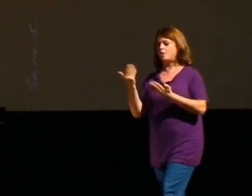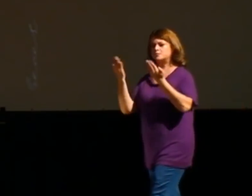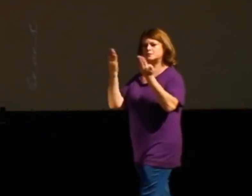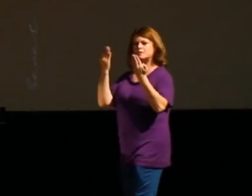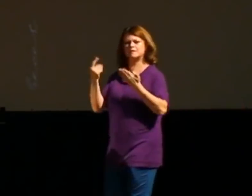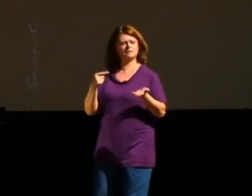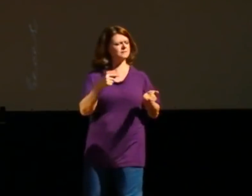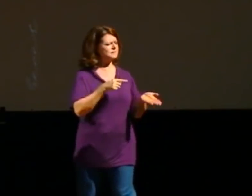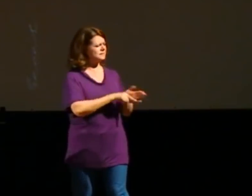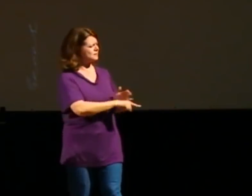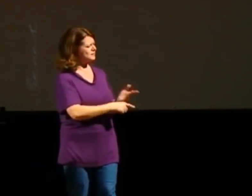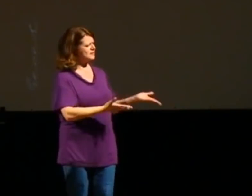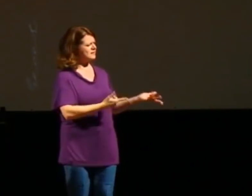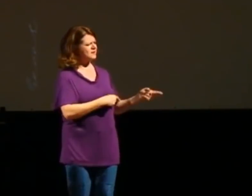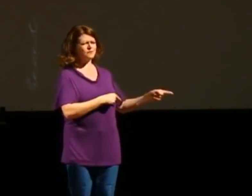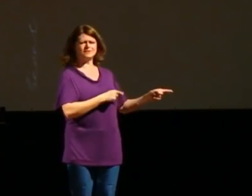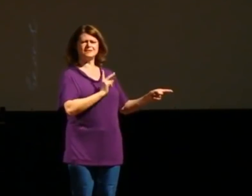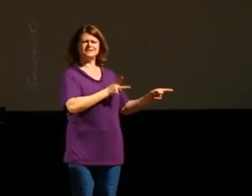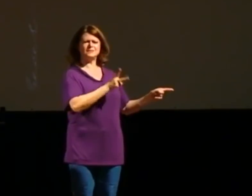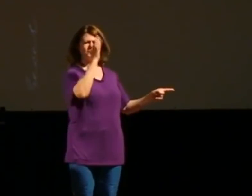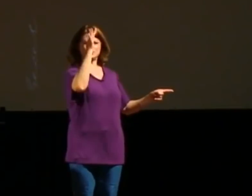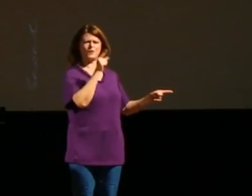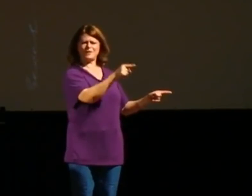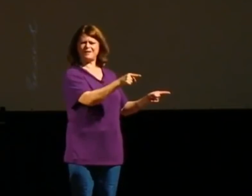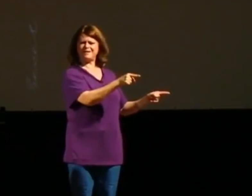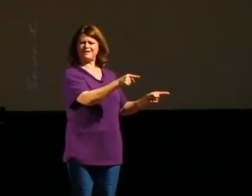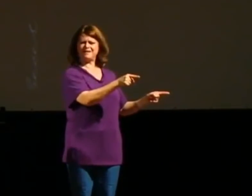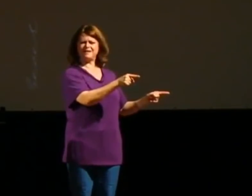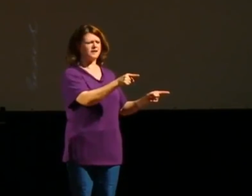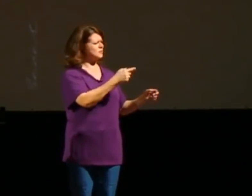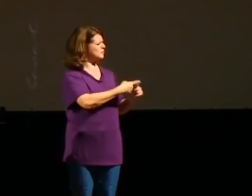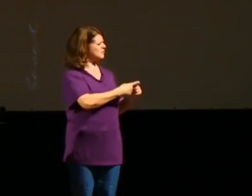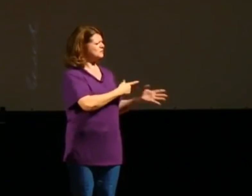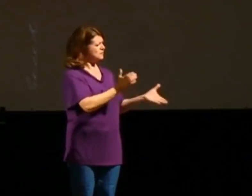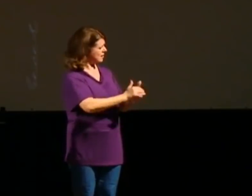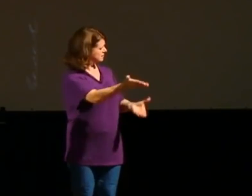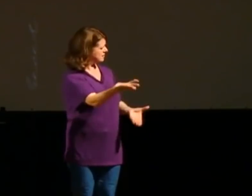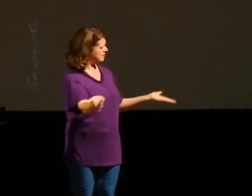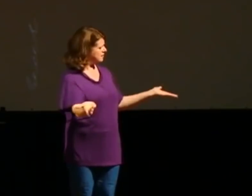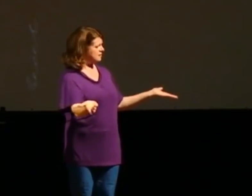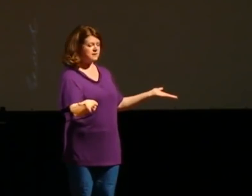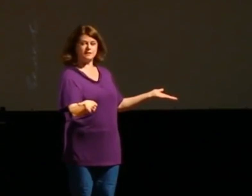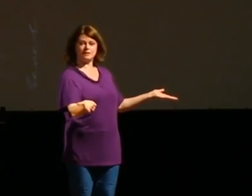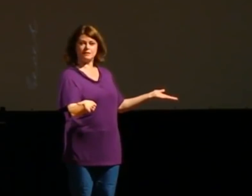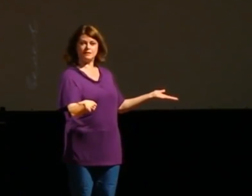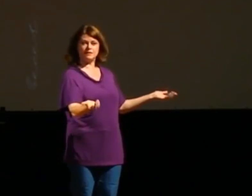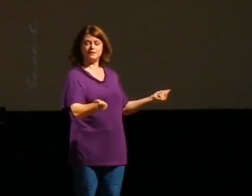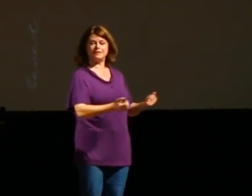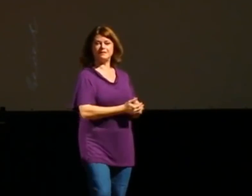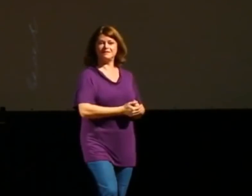assim, você sempre sonhou com ela? Por que você não casa com ela? Não é assim não.